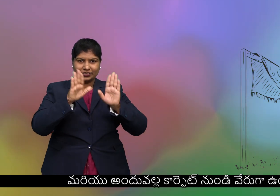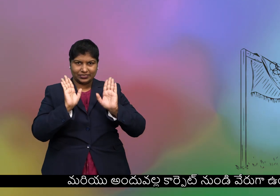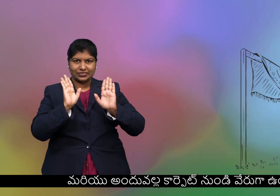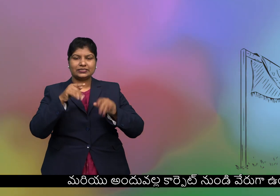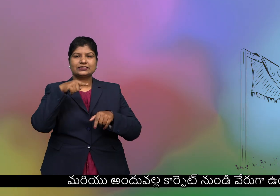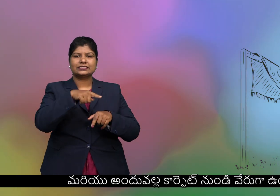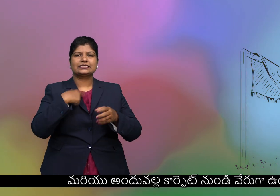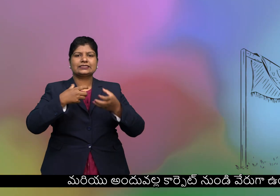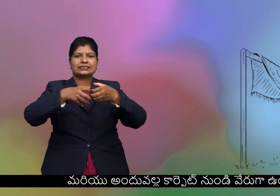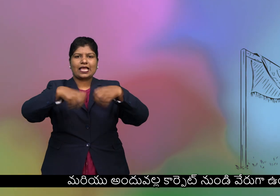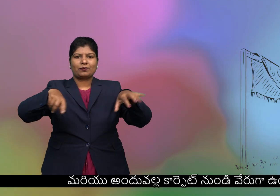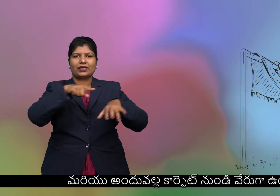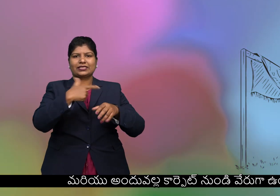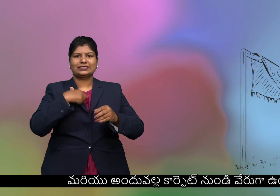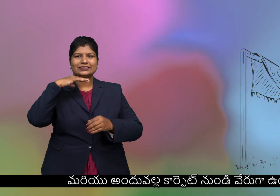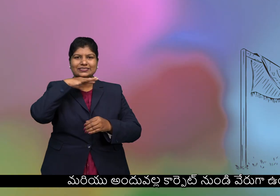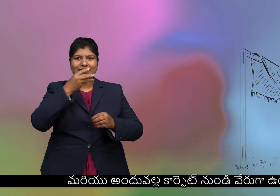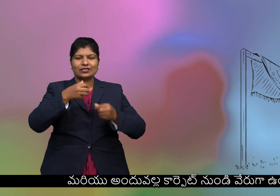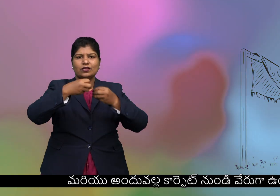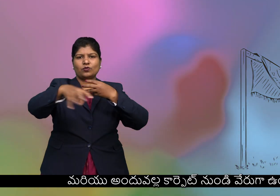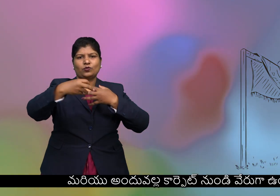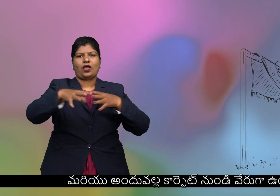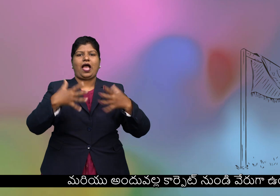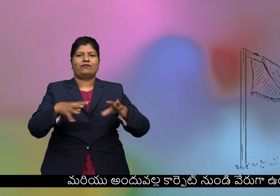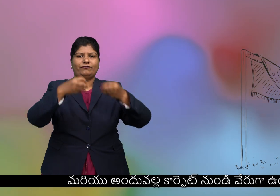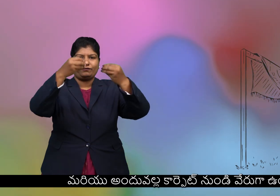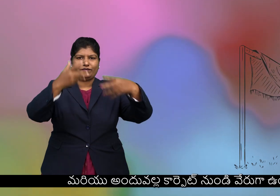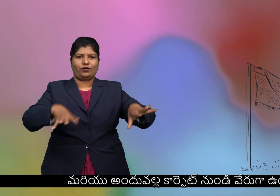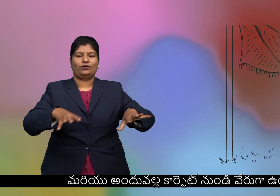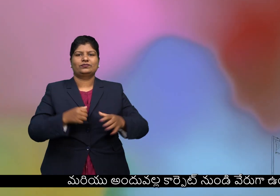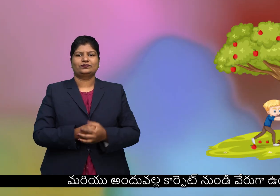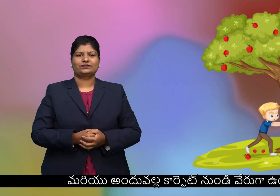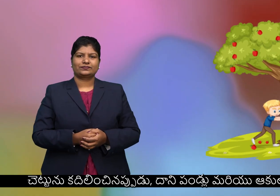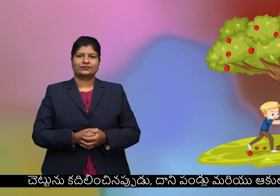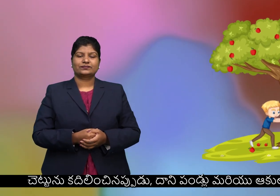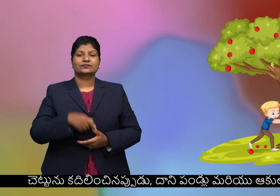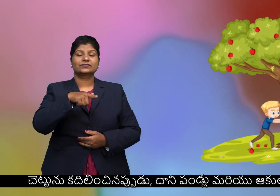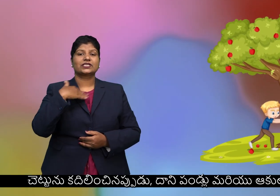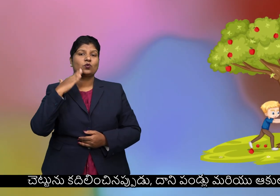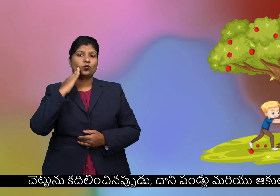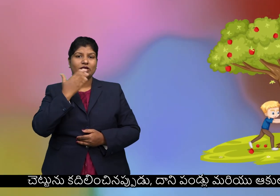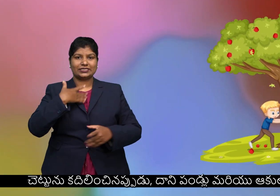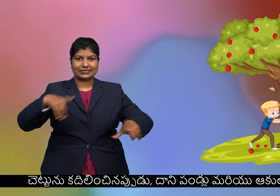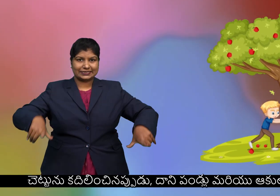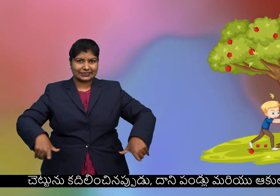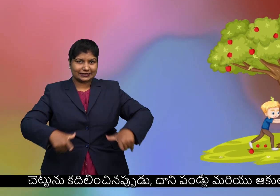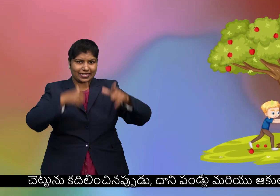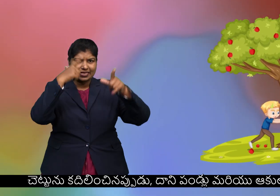మరియు అందువల్ల కార్పెట్ నుండి వేరుగా ఉంటాయి. చెట్టును కదిలించినప్పుడు దాని పండ్లు